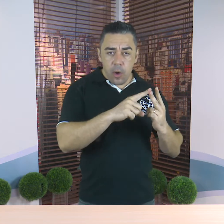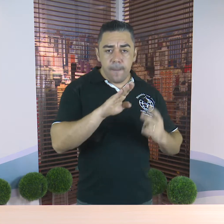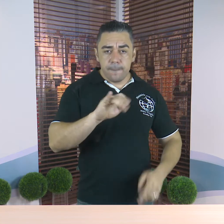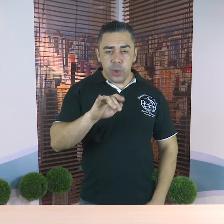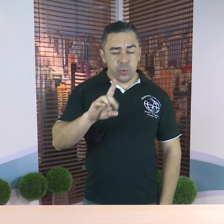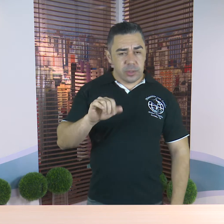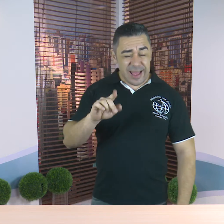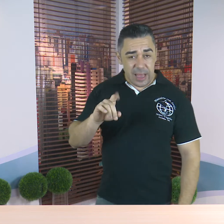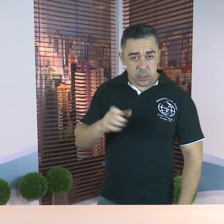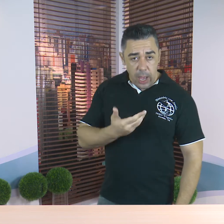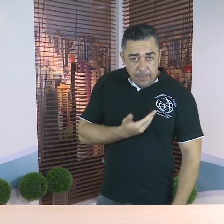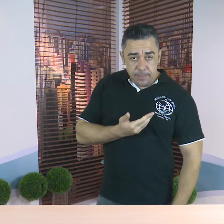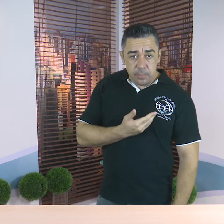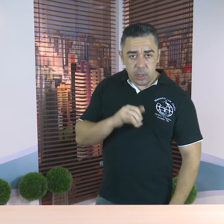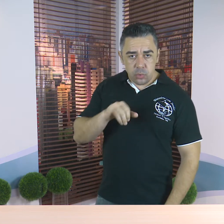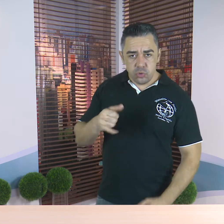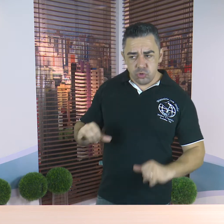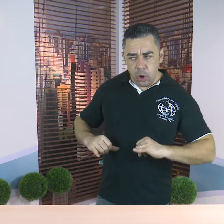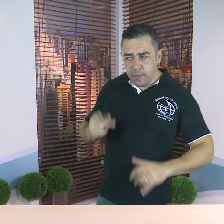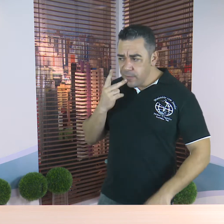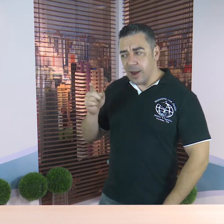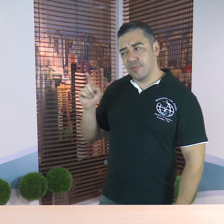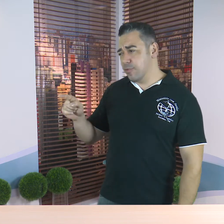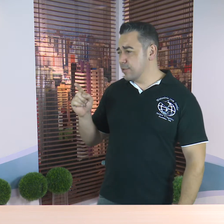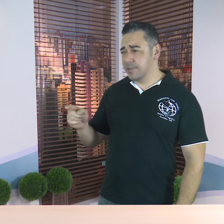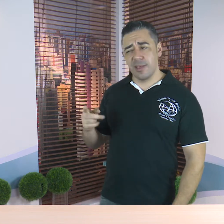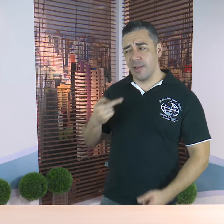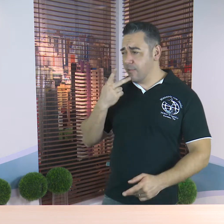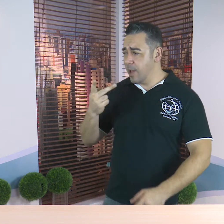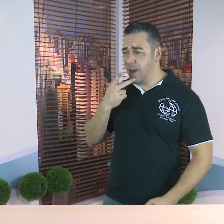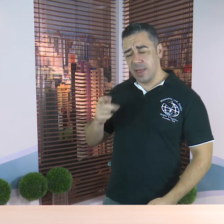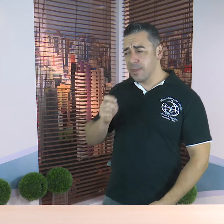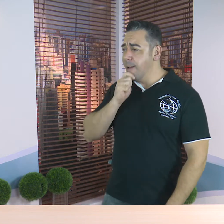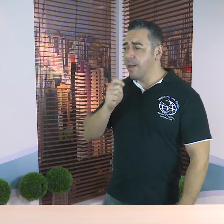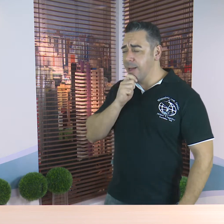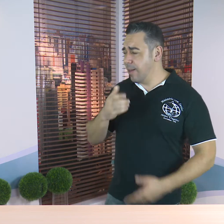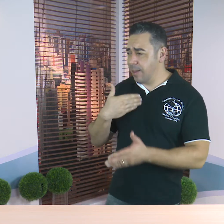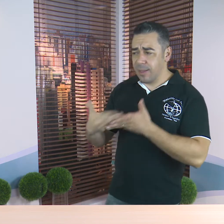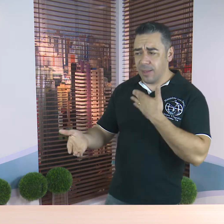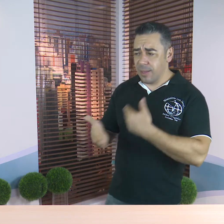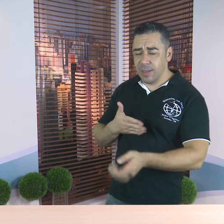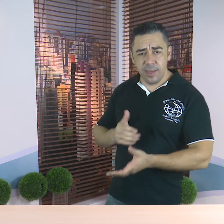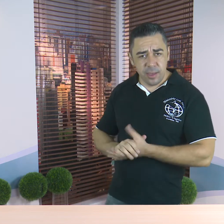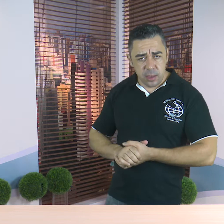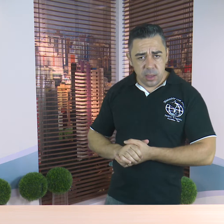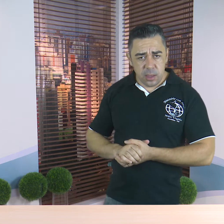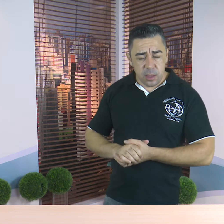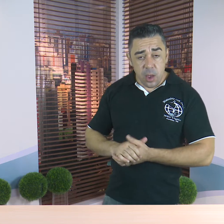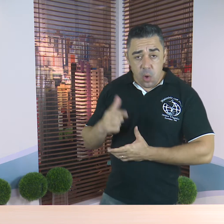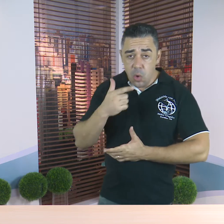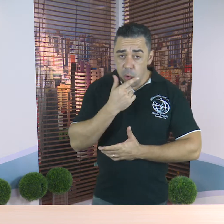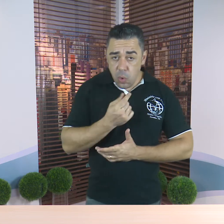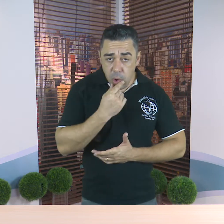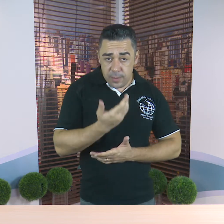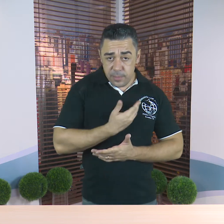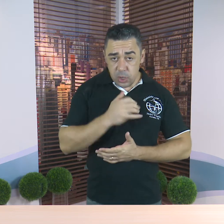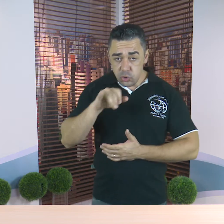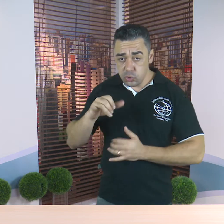os argumentos de Jó não passam de palavras ao vento. Bildade entendia que, ao agir assim,